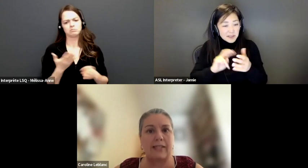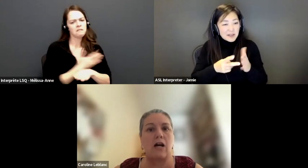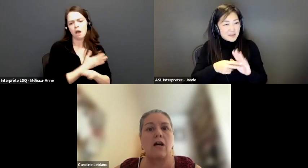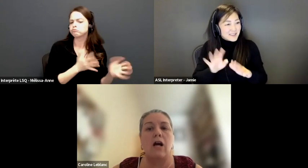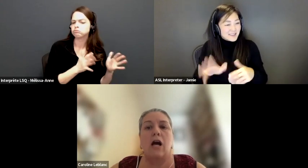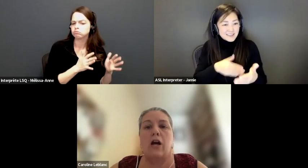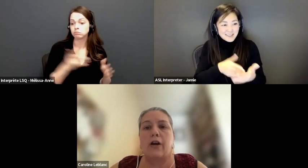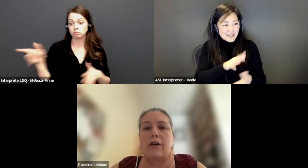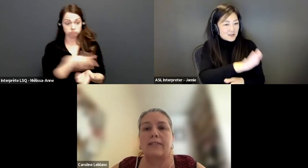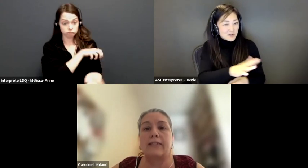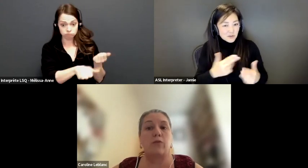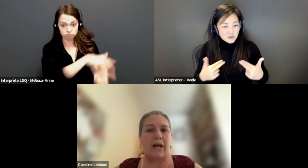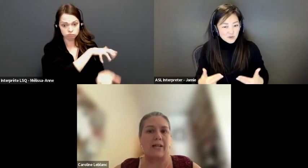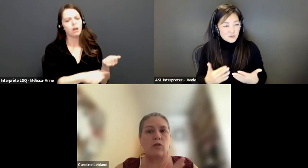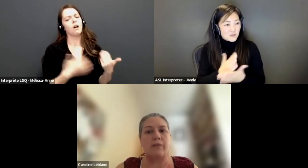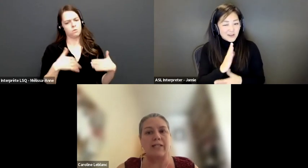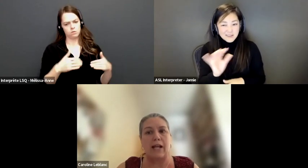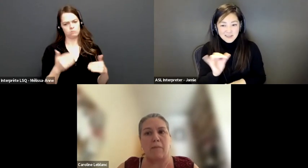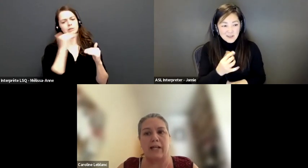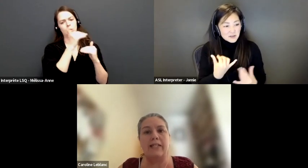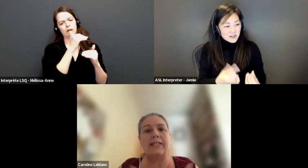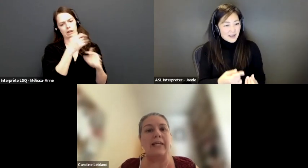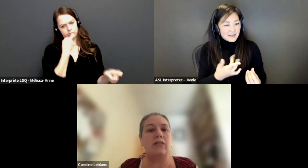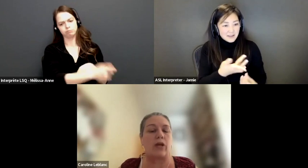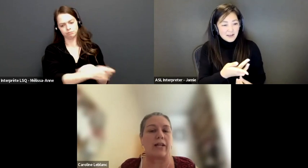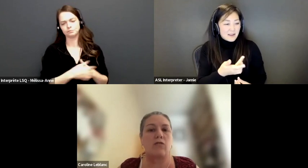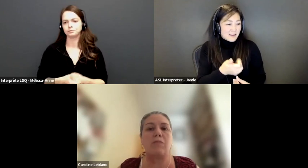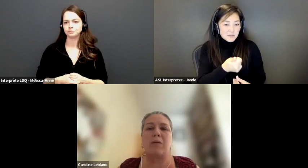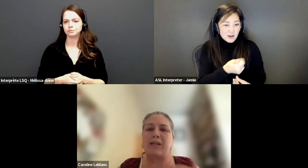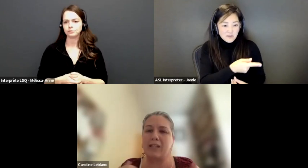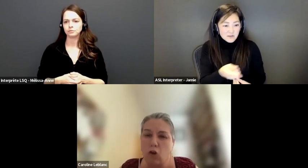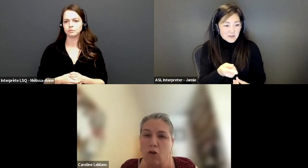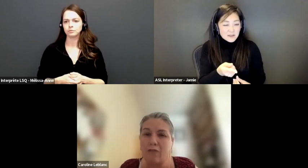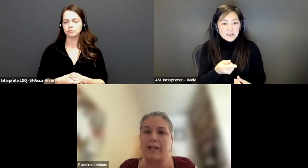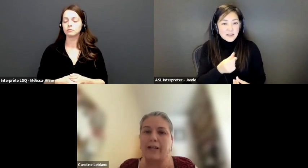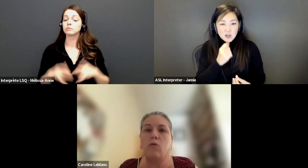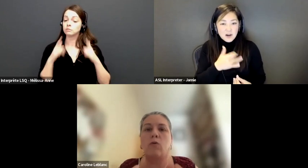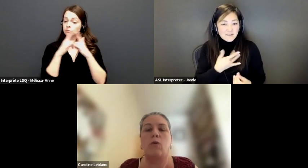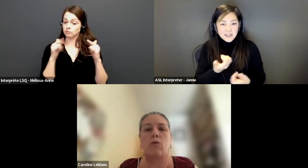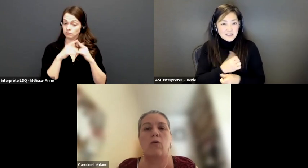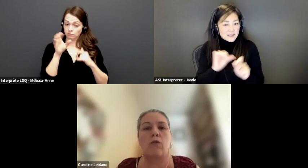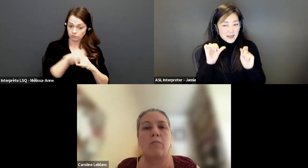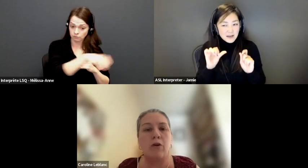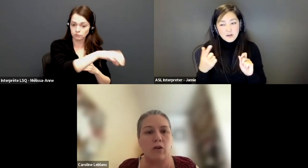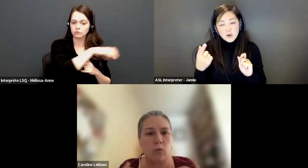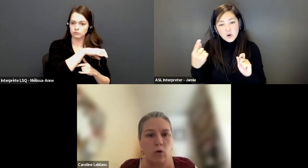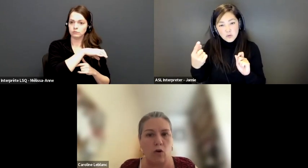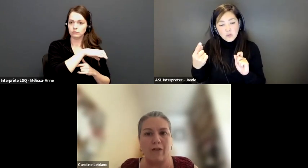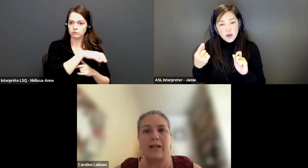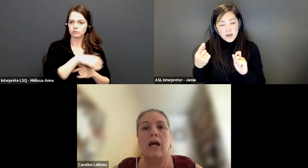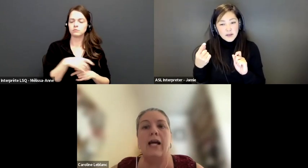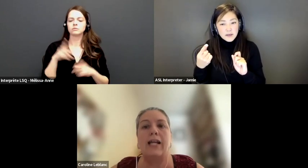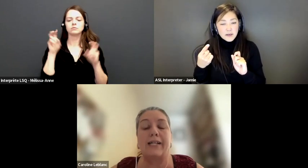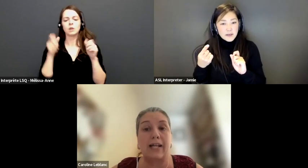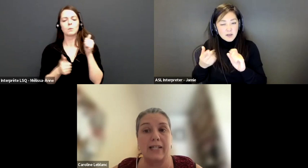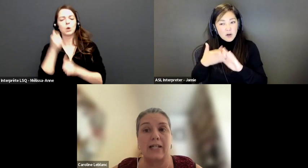les décideurs, c'est l'opération mise à l'abri, qui est une action qui permettait de convaincre, hein, on nomme le mot